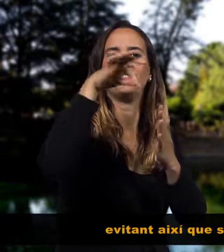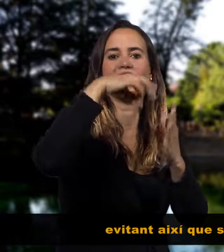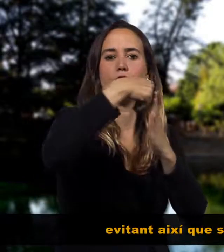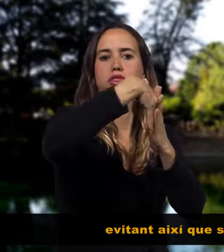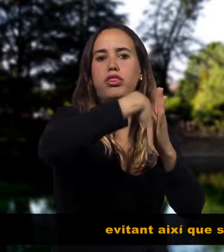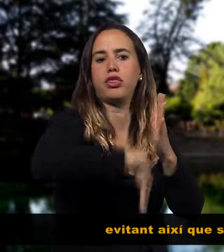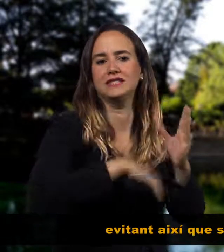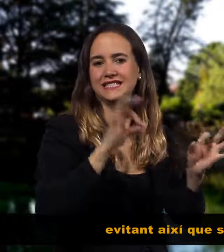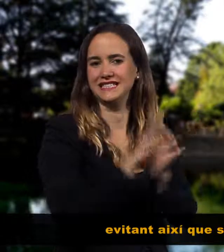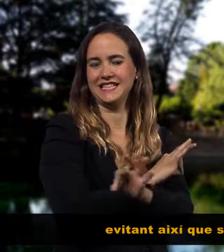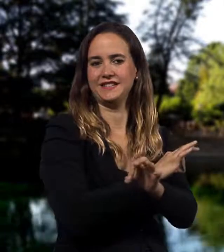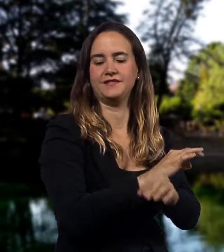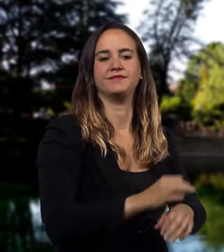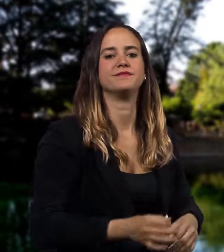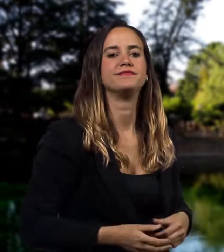la tinta.